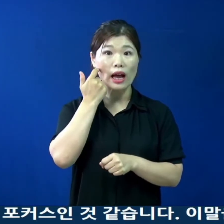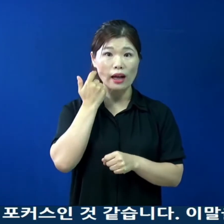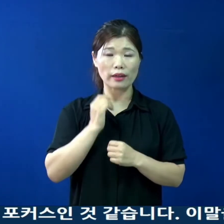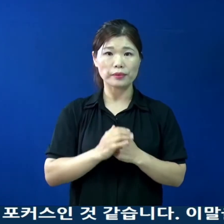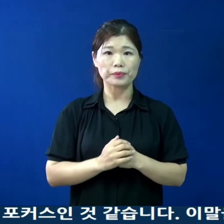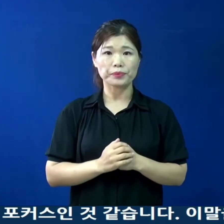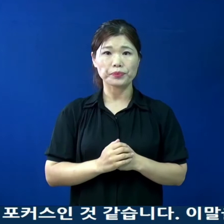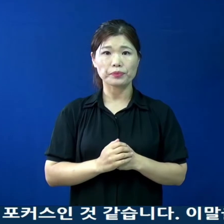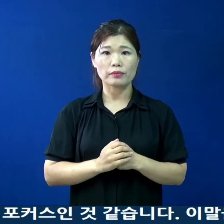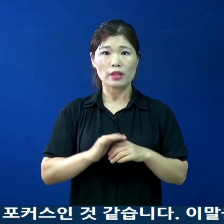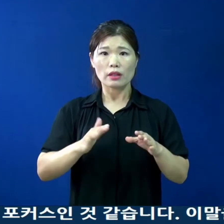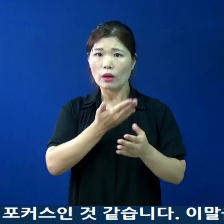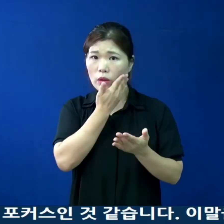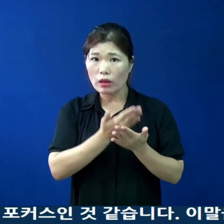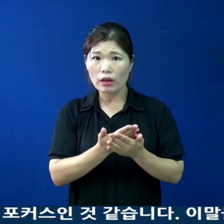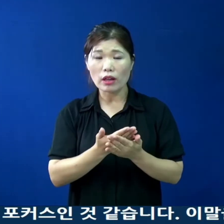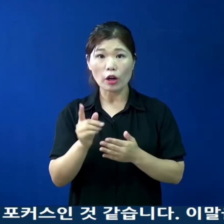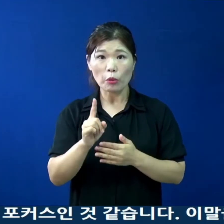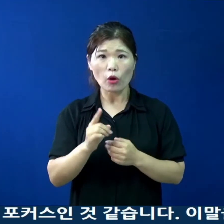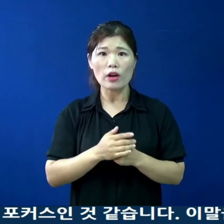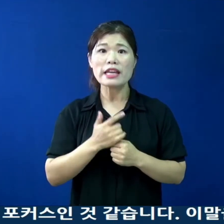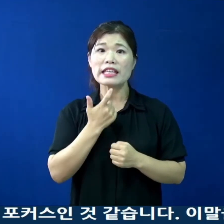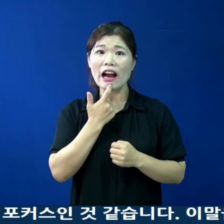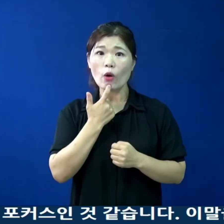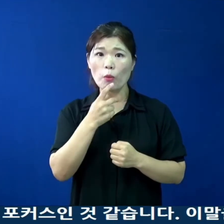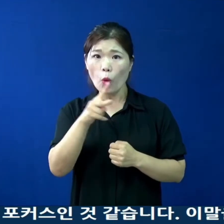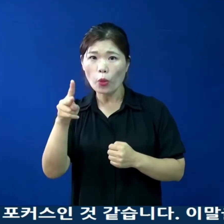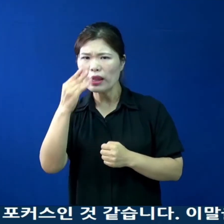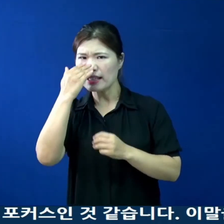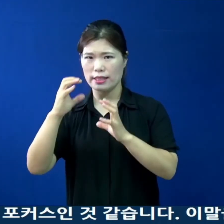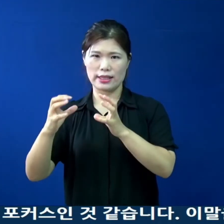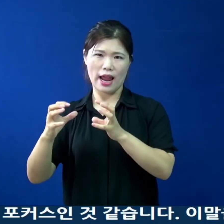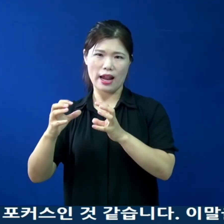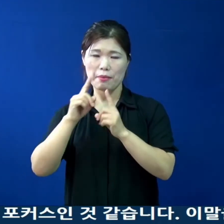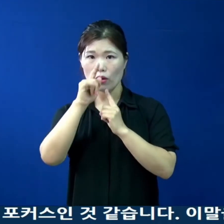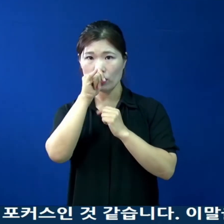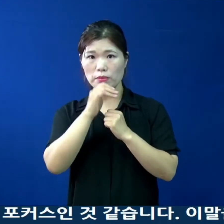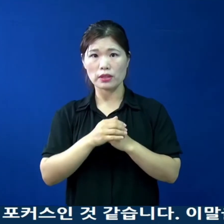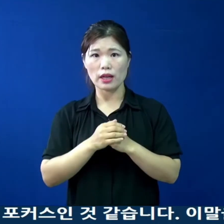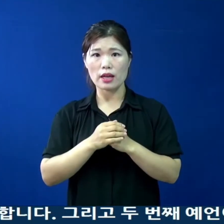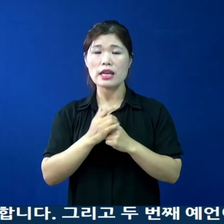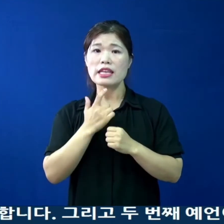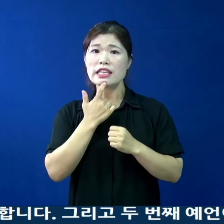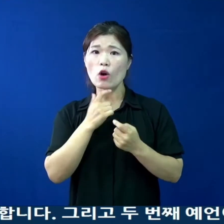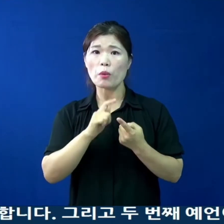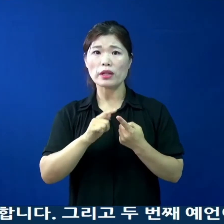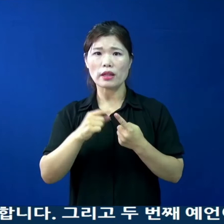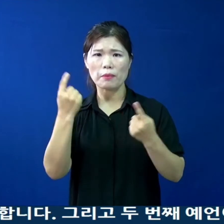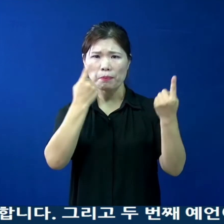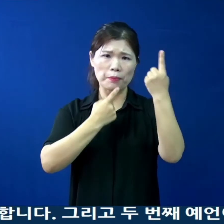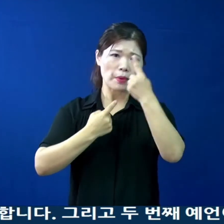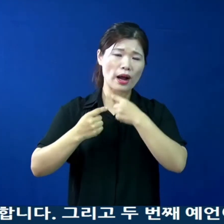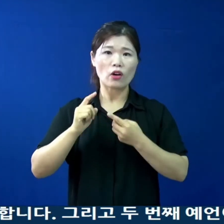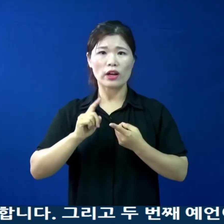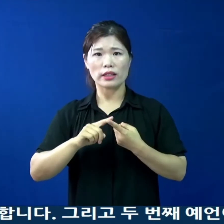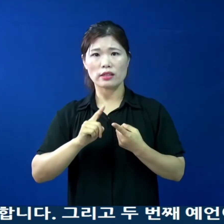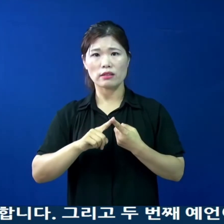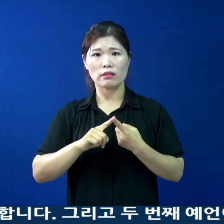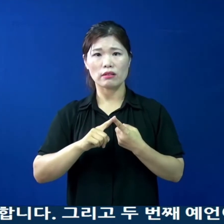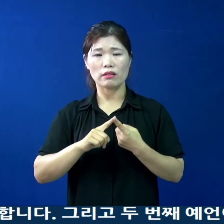자, 핵심이 뭡니까? 야곱, 다른 말로 이스라엘. 야곱을 해할 점술과 이스라엘 해할 복술이 없다는